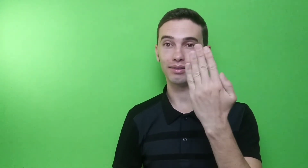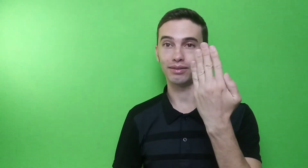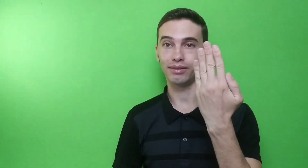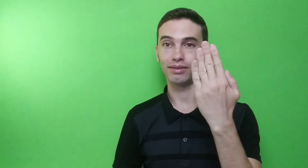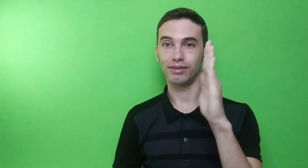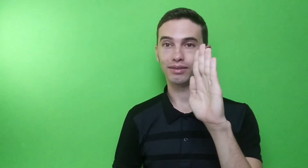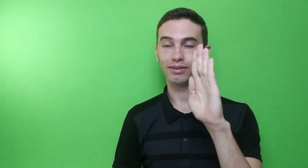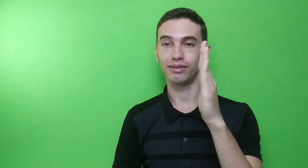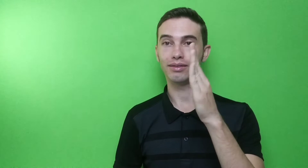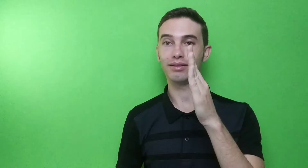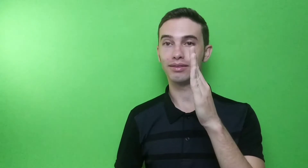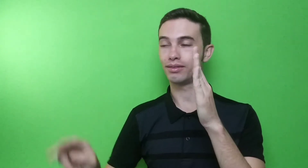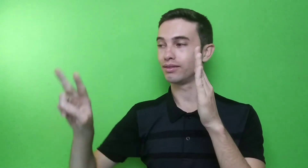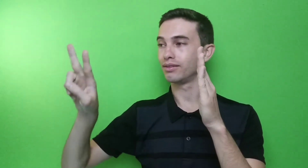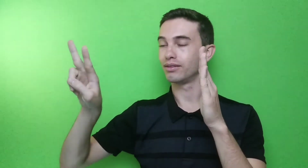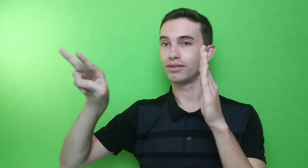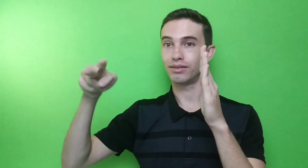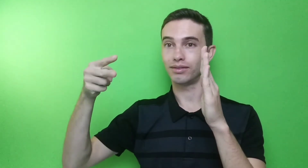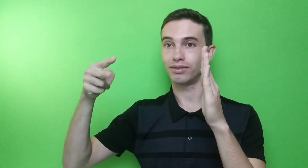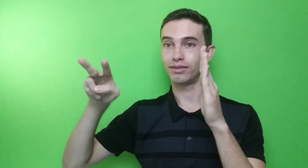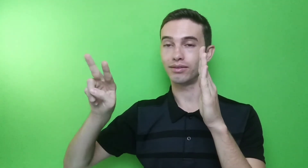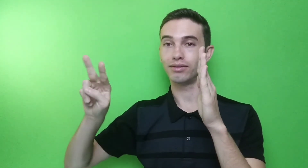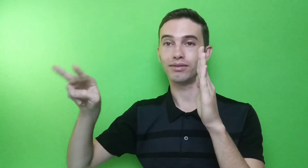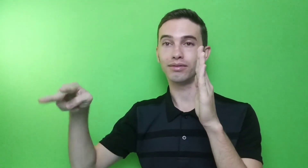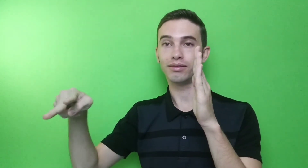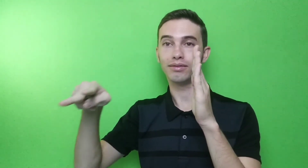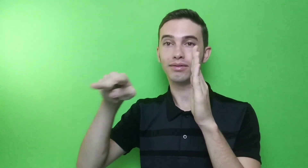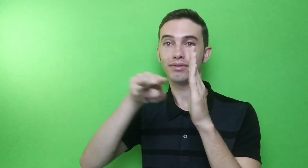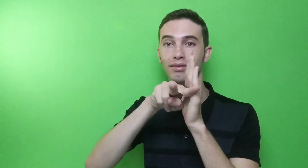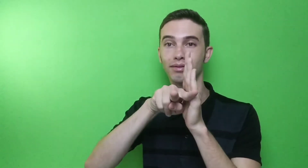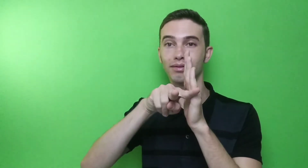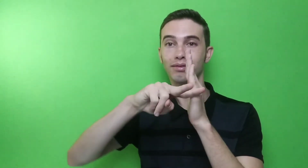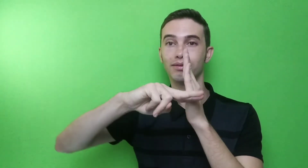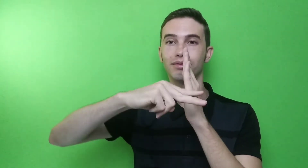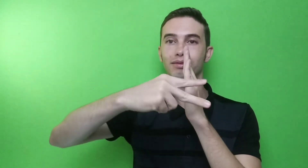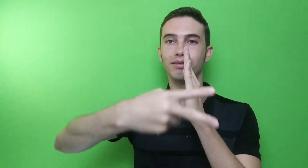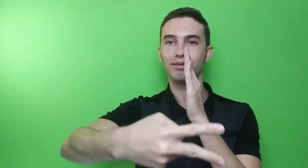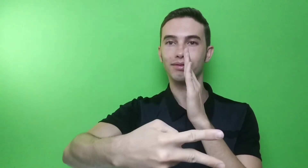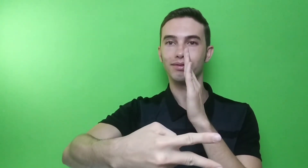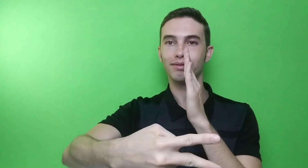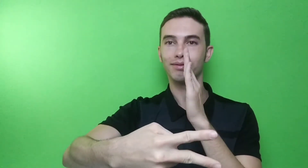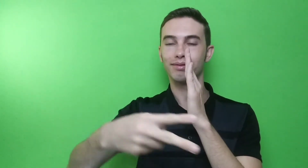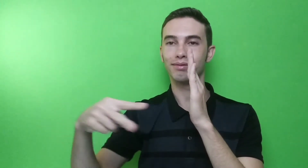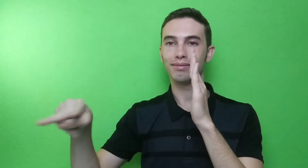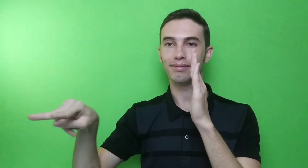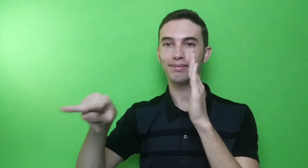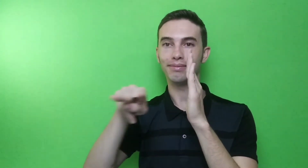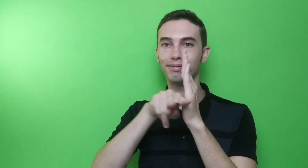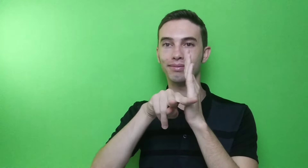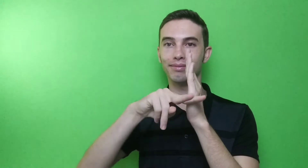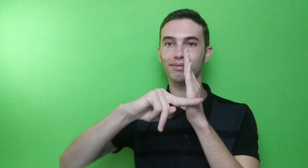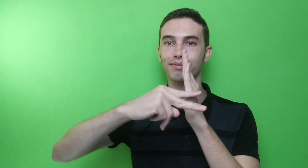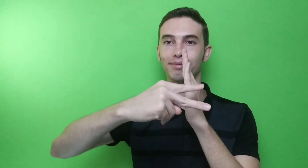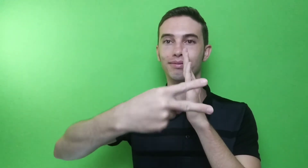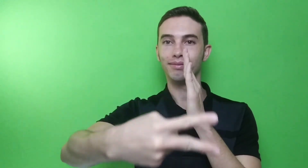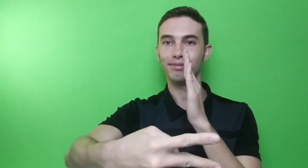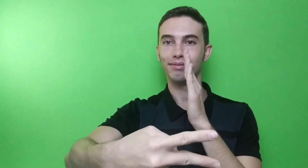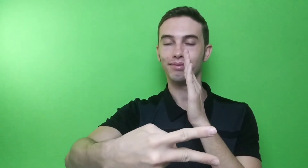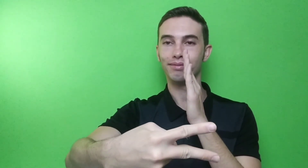você faz uma mão aberta e a outra com a letra V, e faz este movimento com a mão em V.